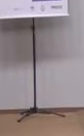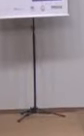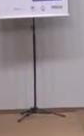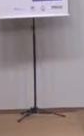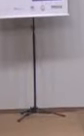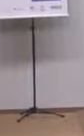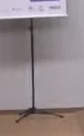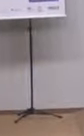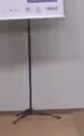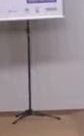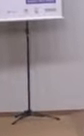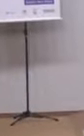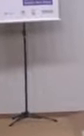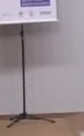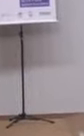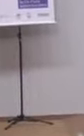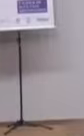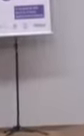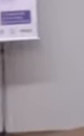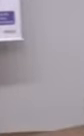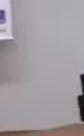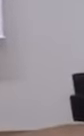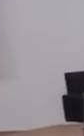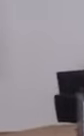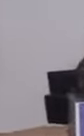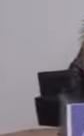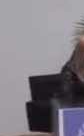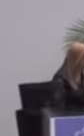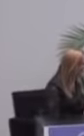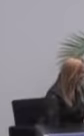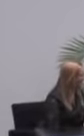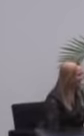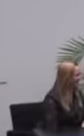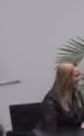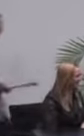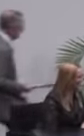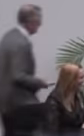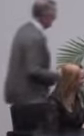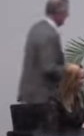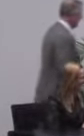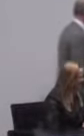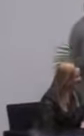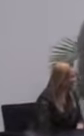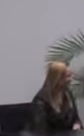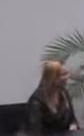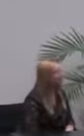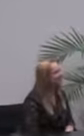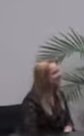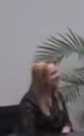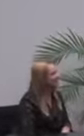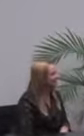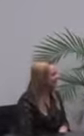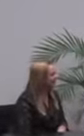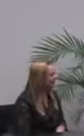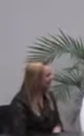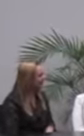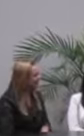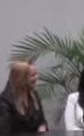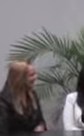Gostaria de agradecer a Élica, ao Dr. Atari, a Abrela e o Dr. Complexidade pelo convite.